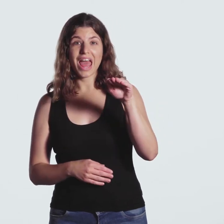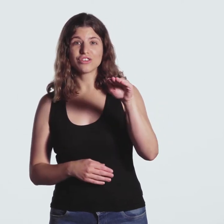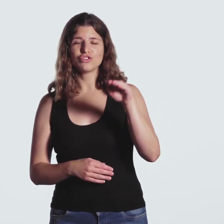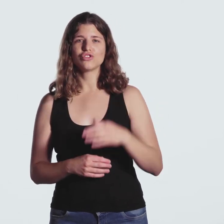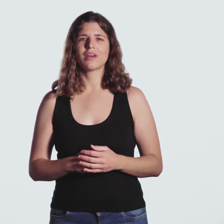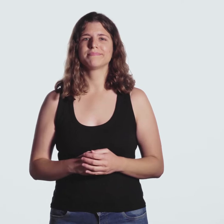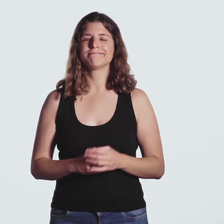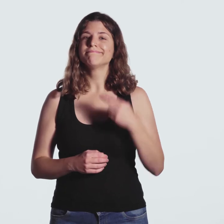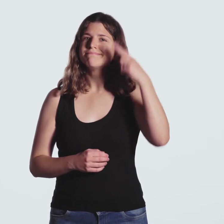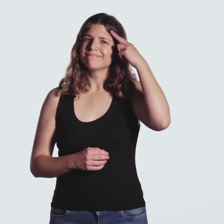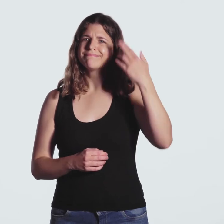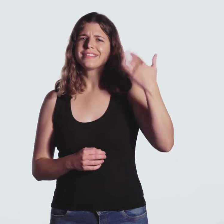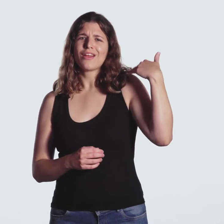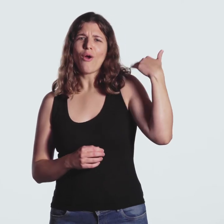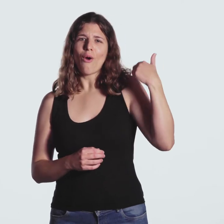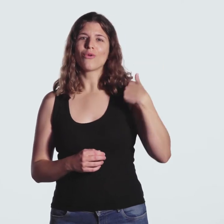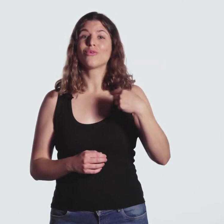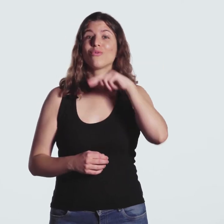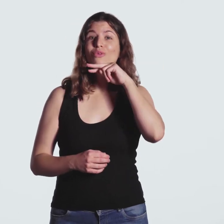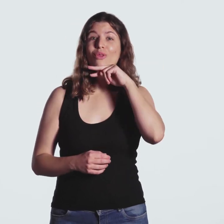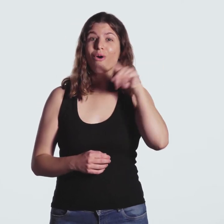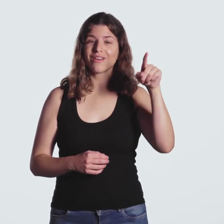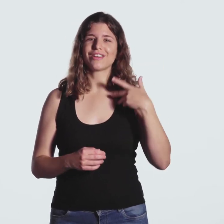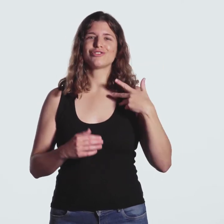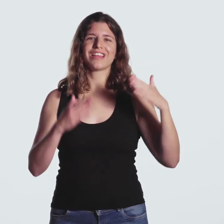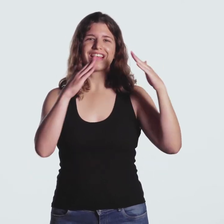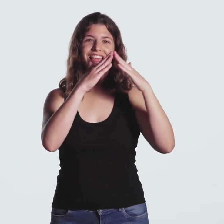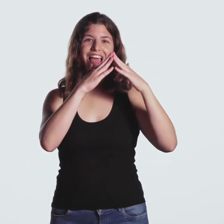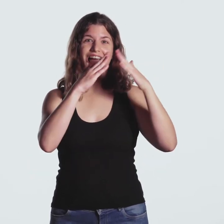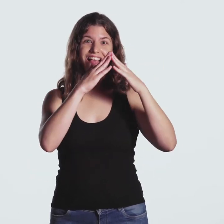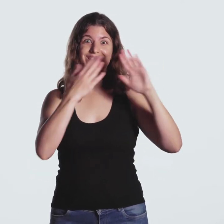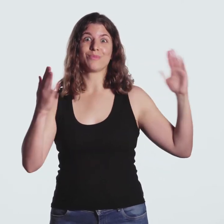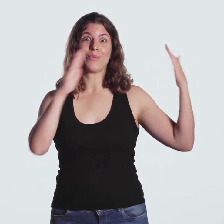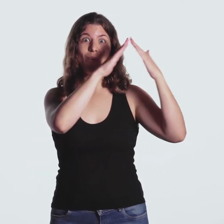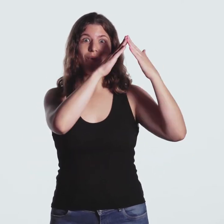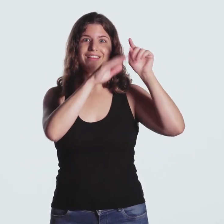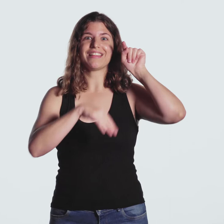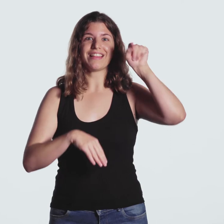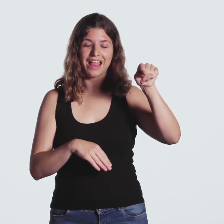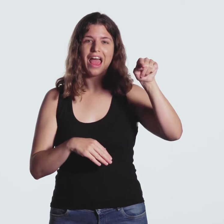Minaccia. Mi ricordo tanto tempo fa i miei nonni abitavano in montagna. Ad